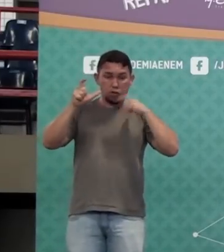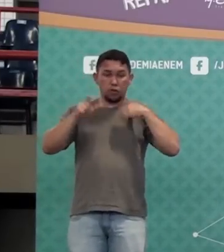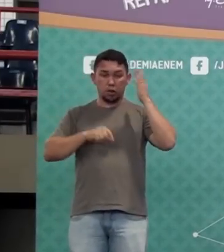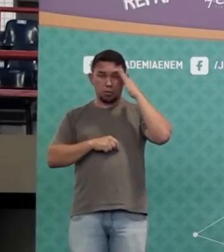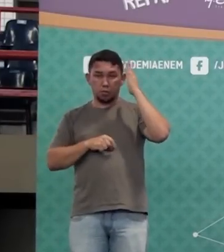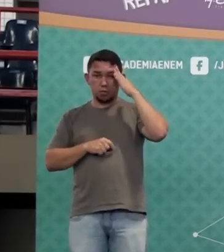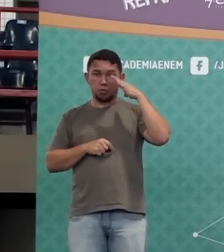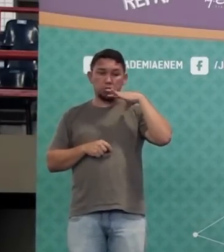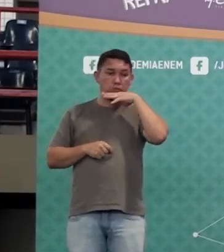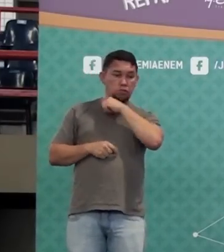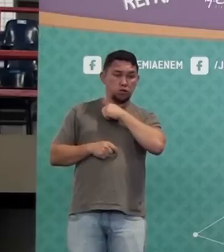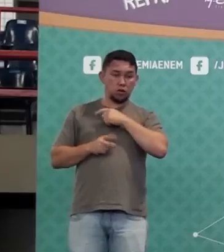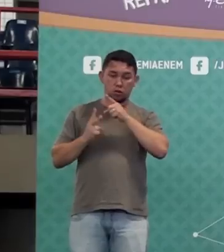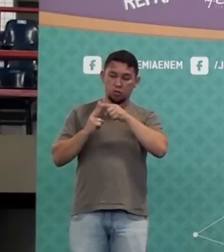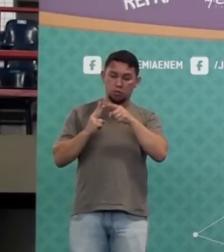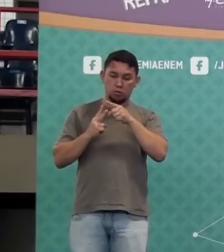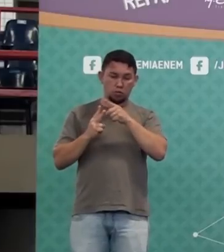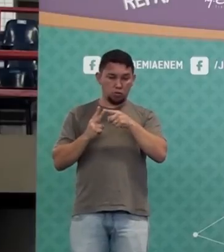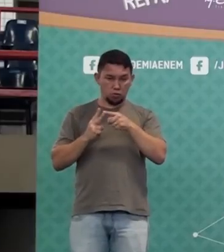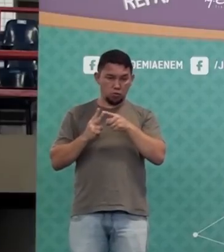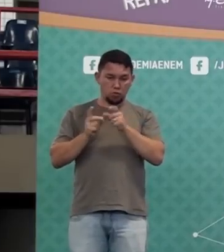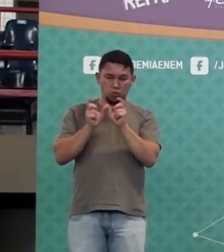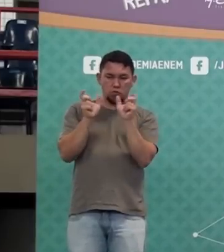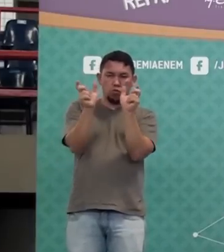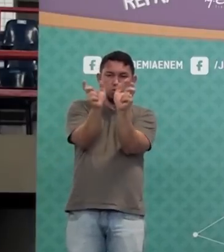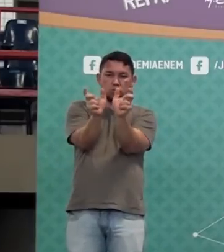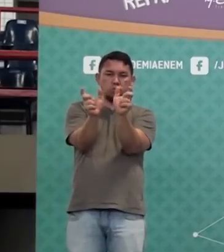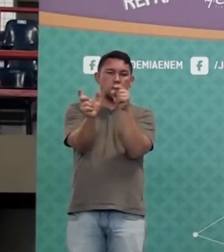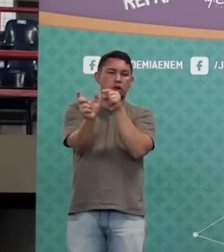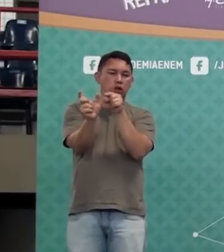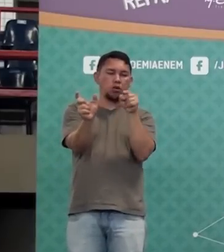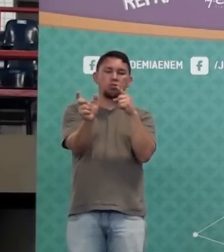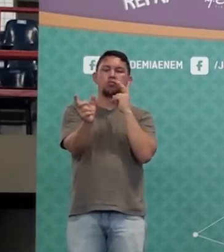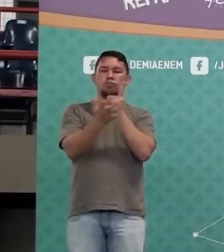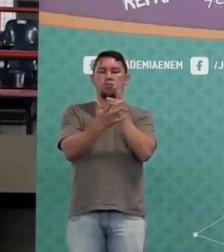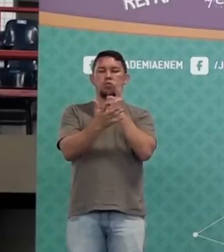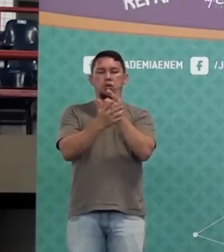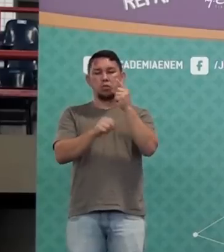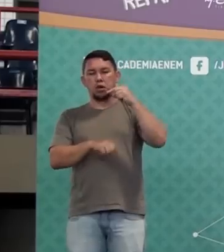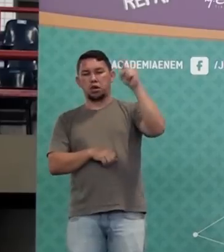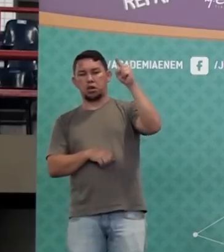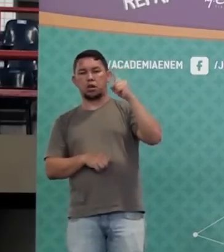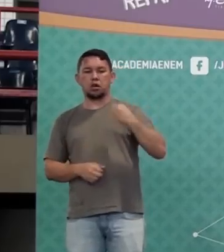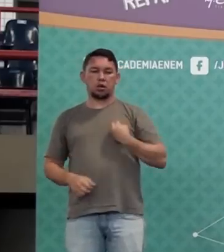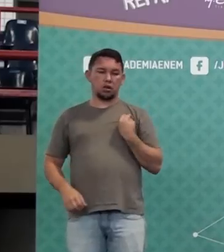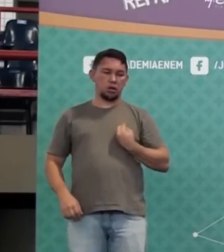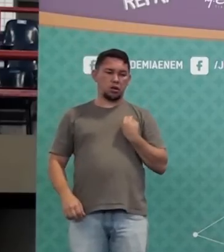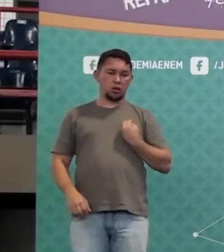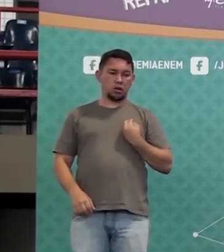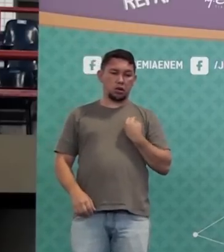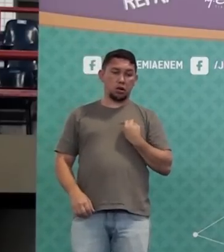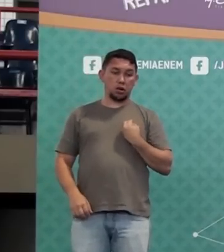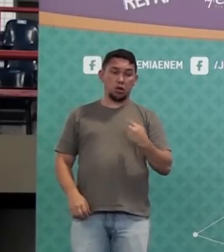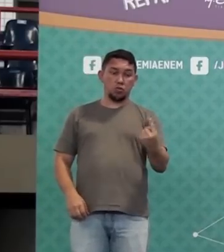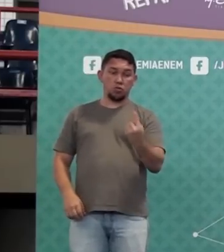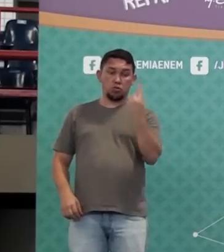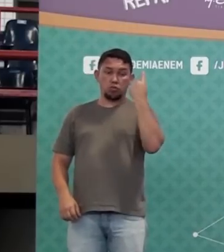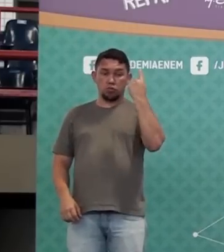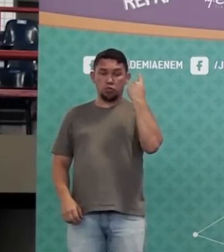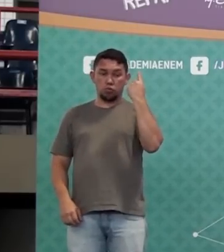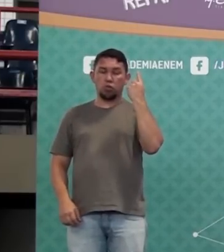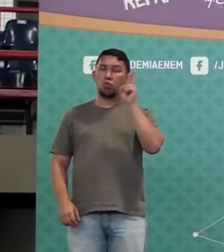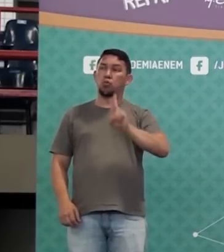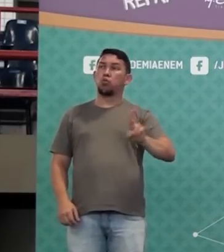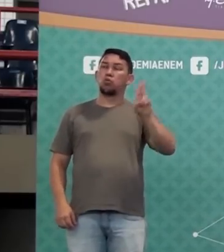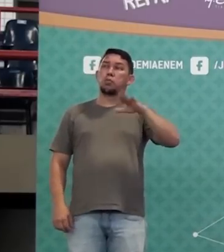entender que duas palavras permanecem com acento. Atenção, pessoal, porque uma delas a